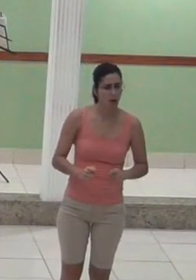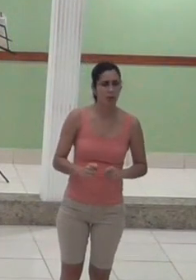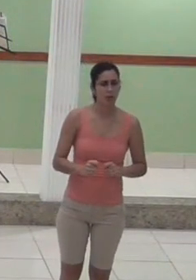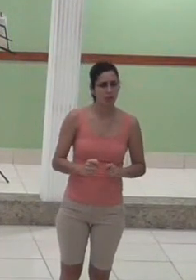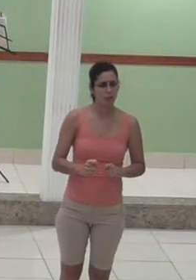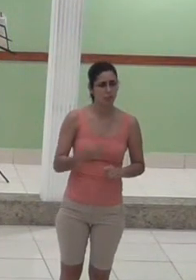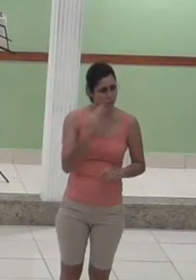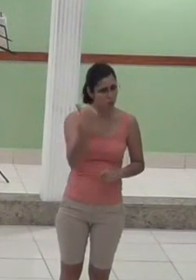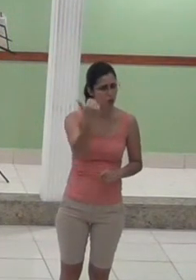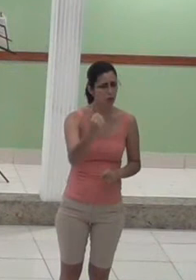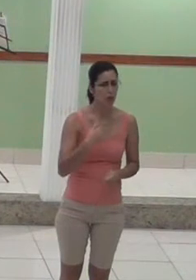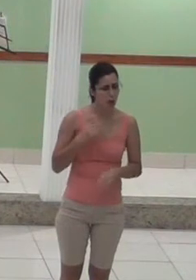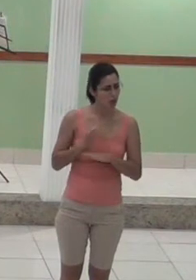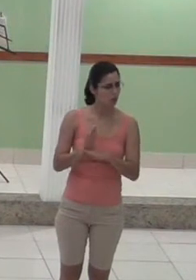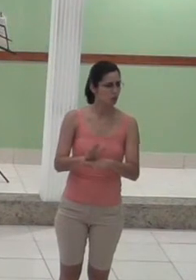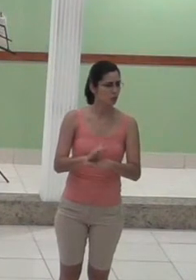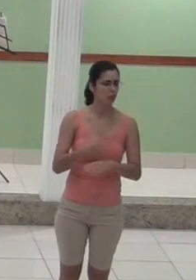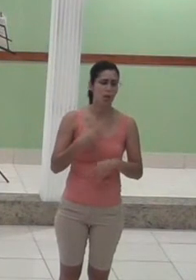para vocês.